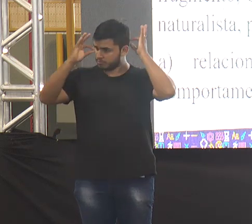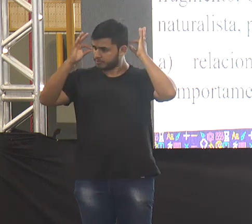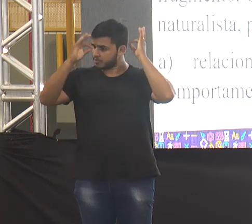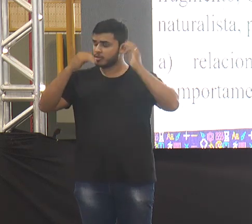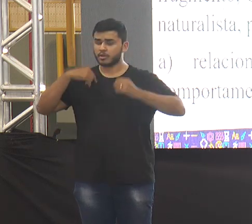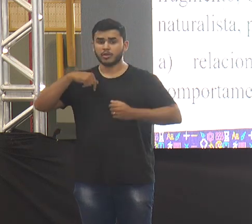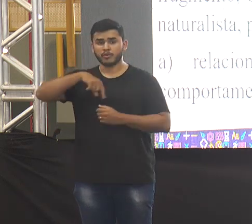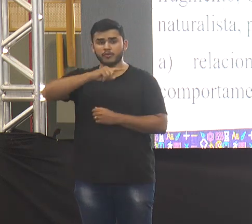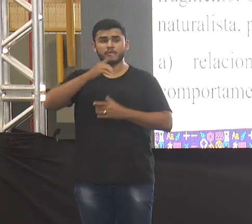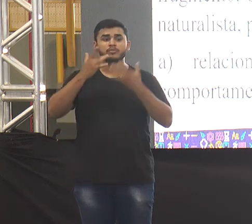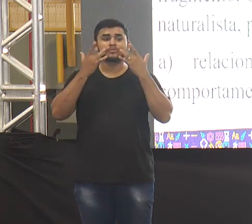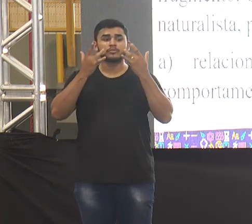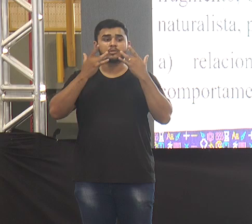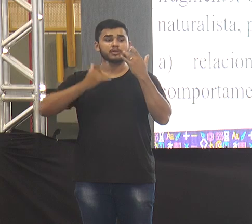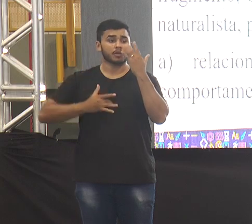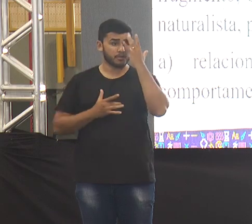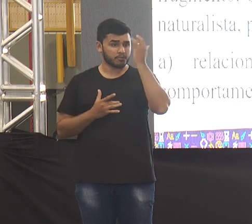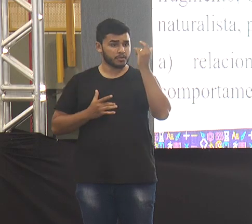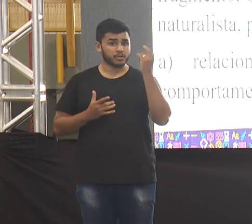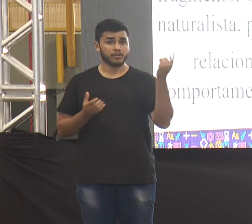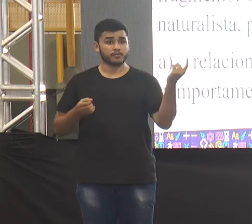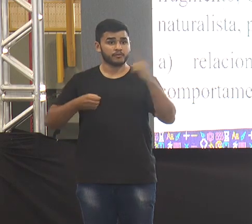teatro, volto amanhã de manhã.